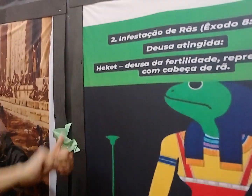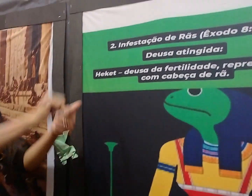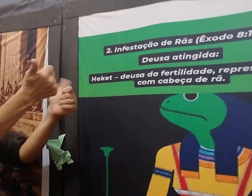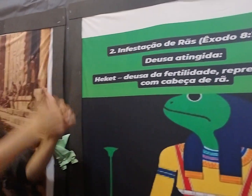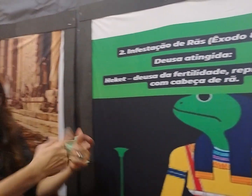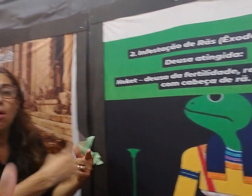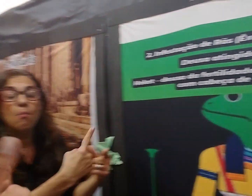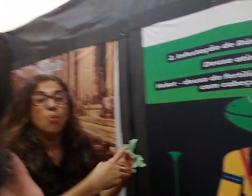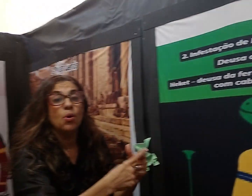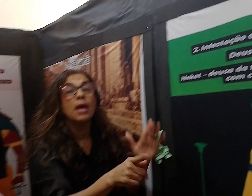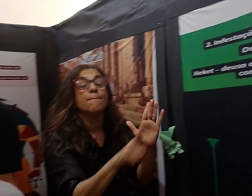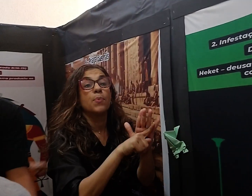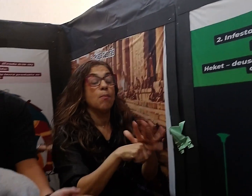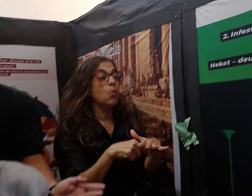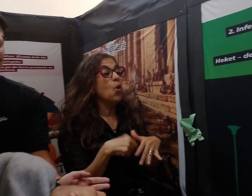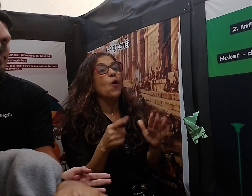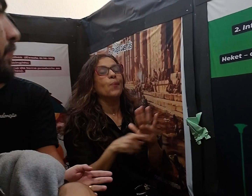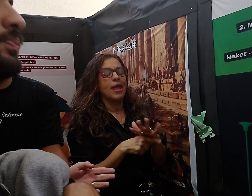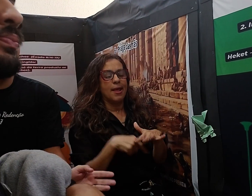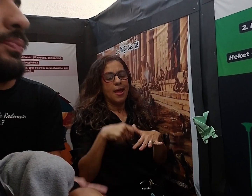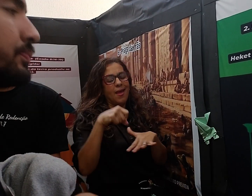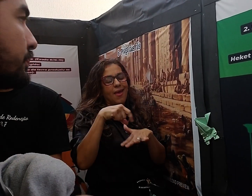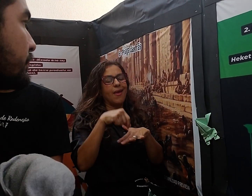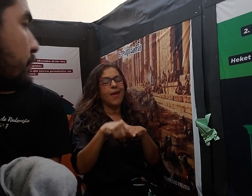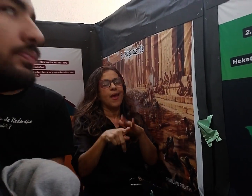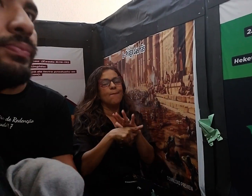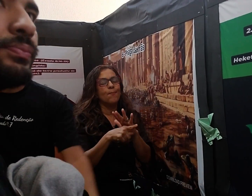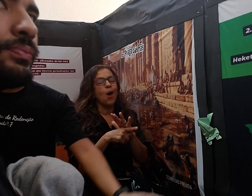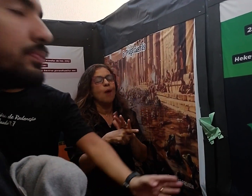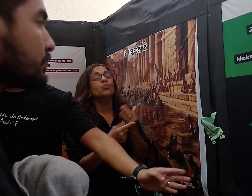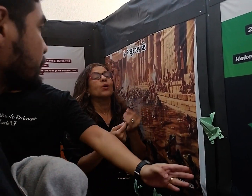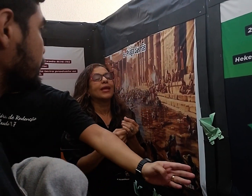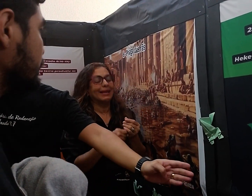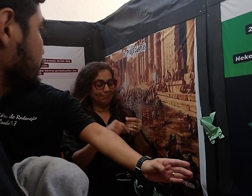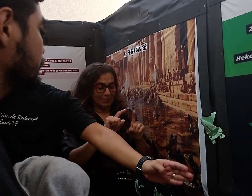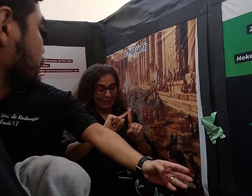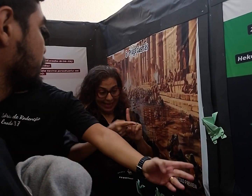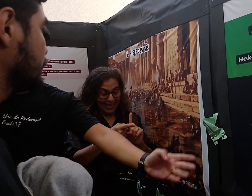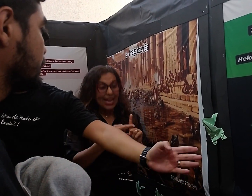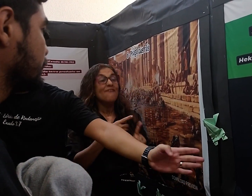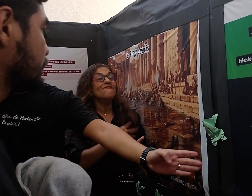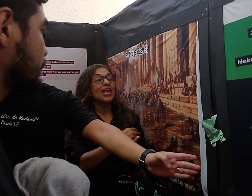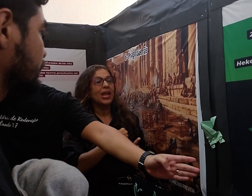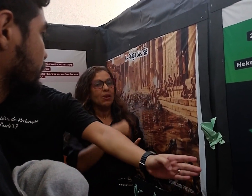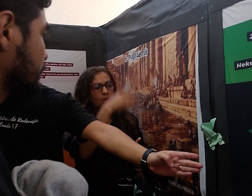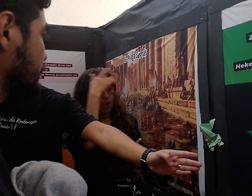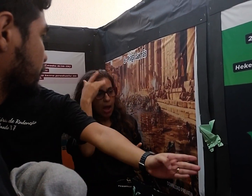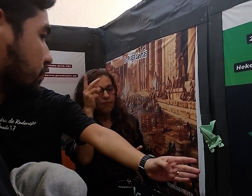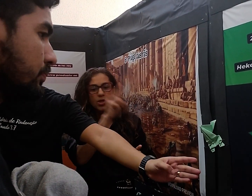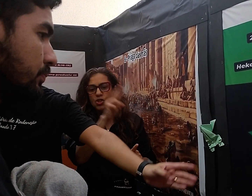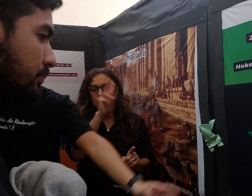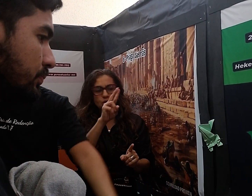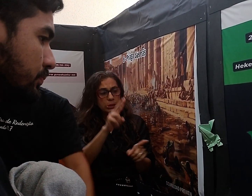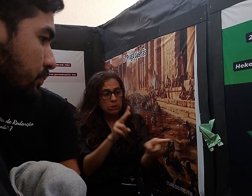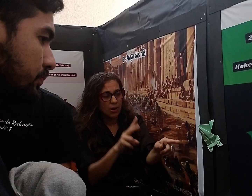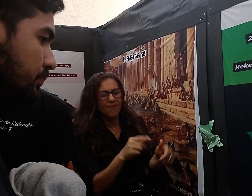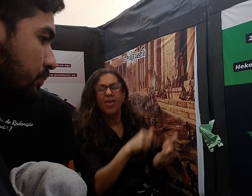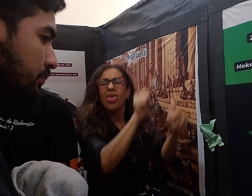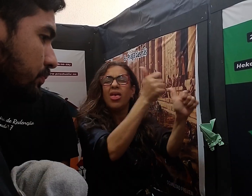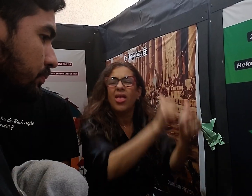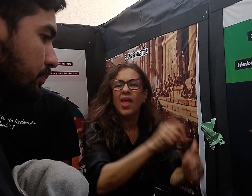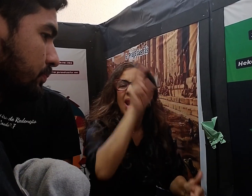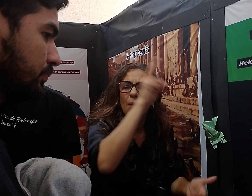principal deusa pela fertilidade, representada por uma cabeça de rã. Nos nossos livros históricos, a gente sempre vê essa